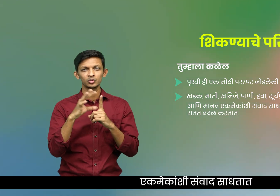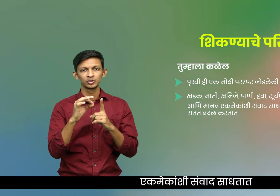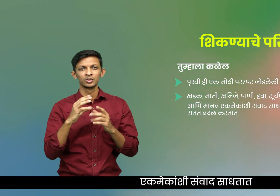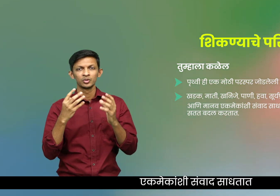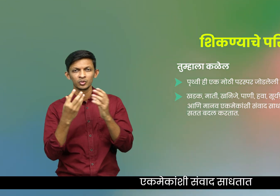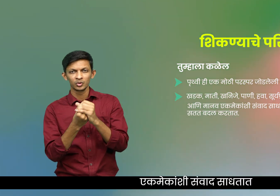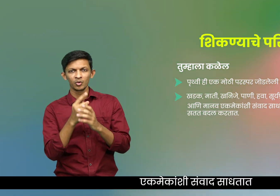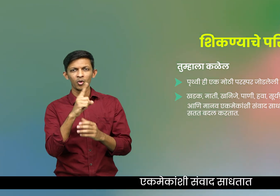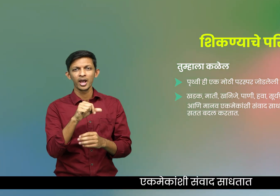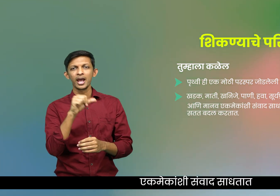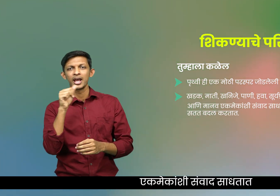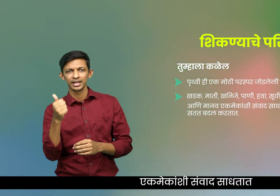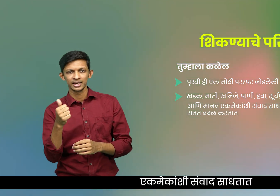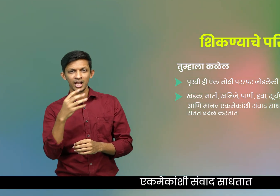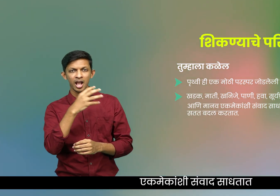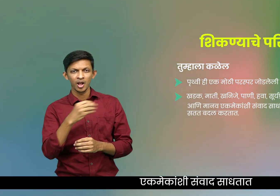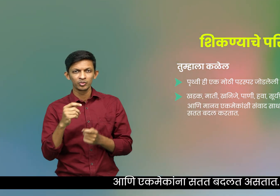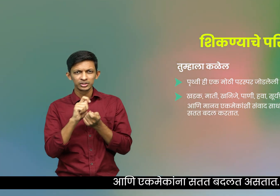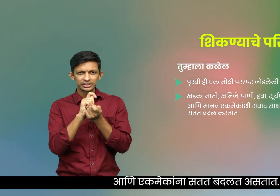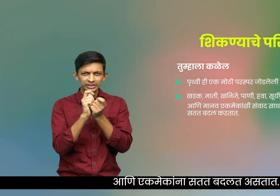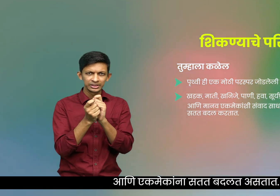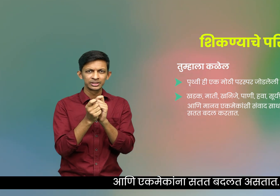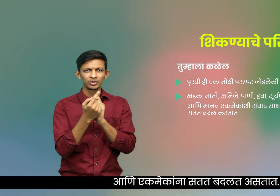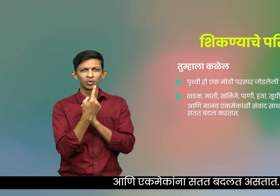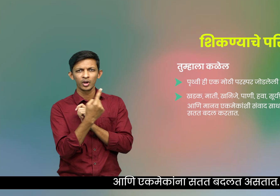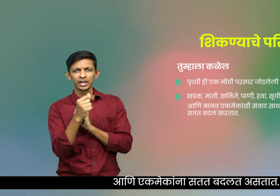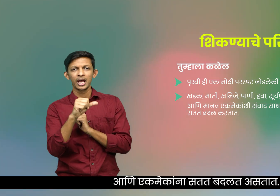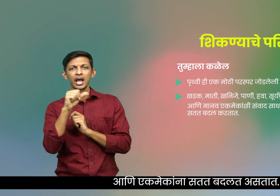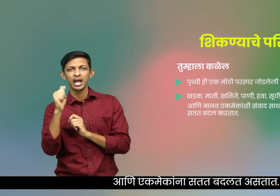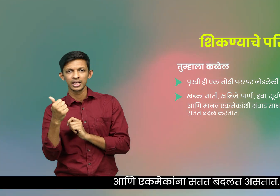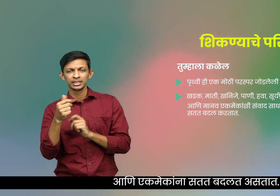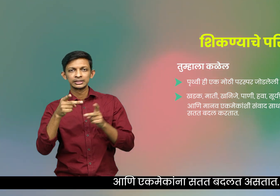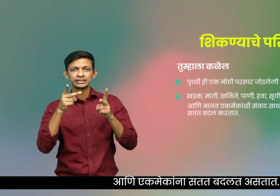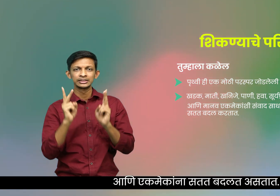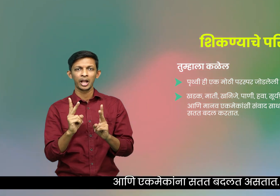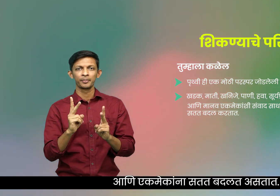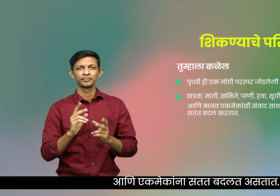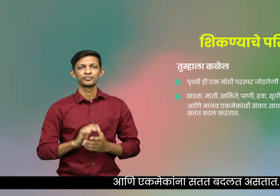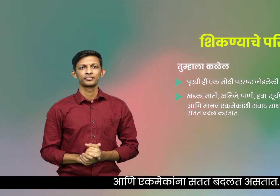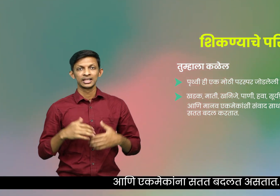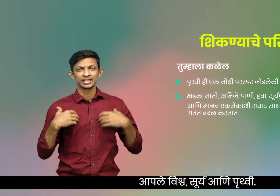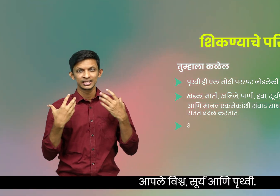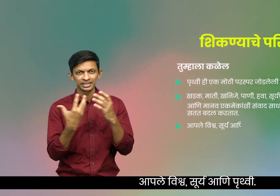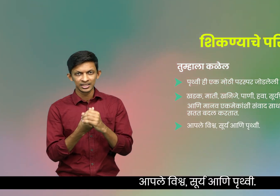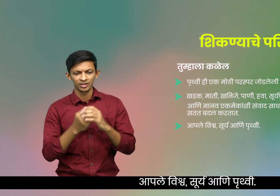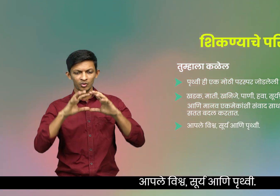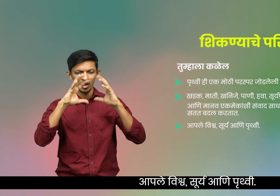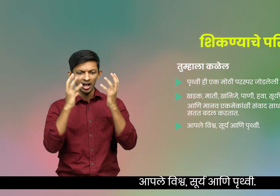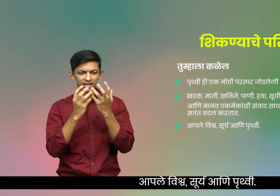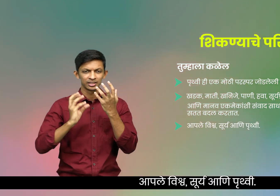एकमेकाशी संवाद साधतात आणि एकमेकांना सतत बदलत असतात. आपले विश्व सूर्य